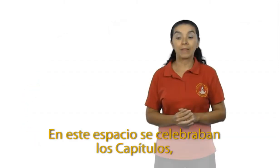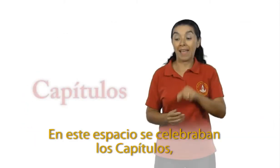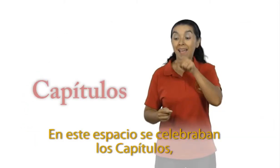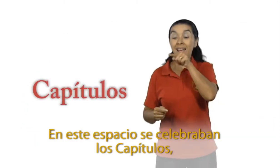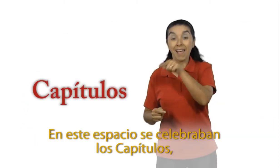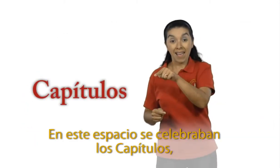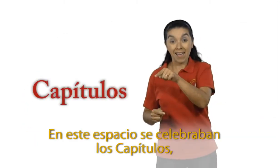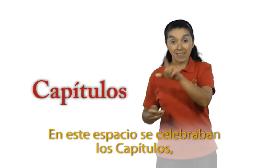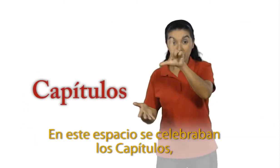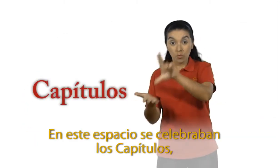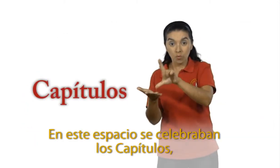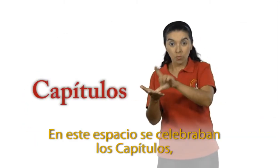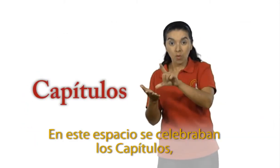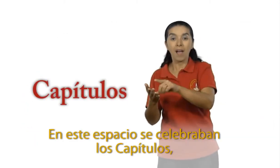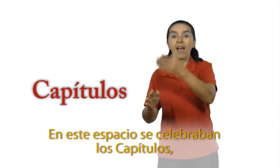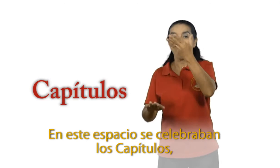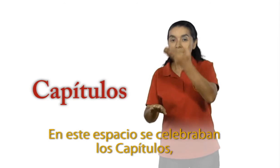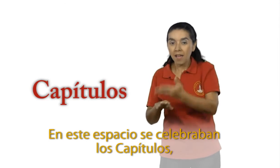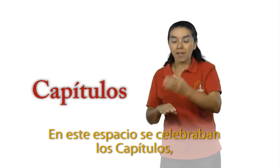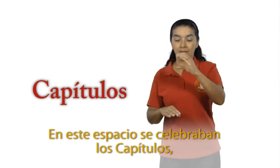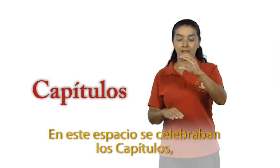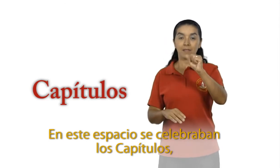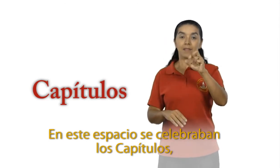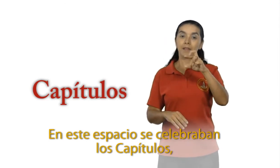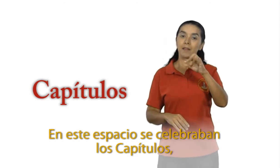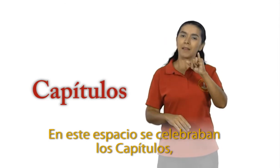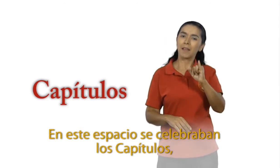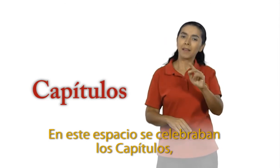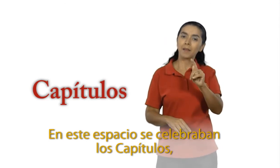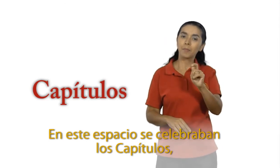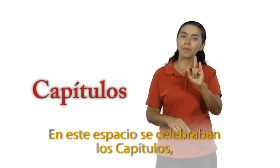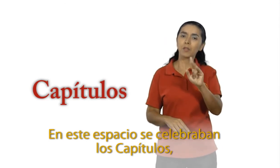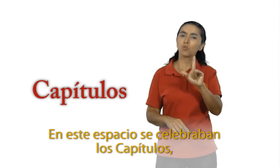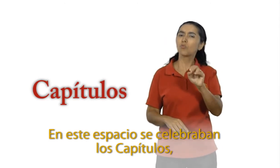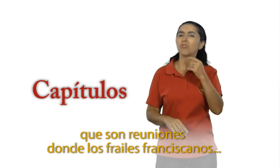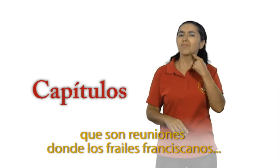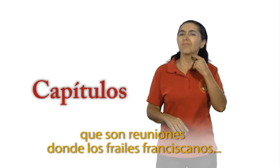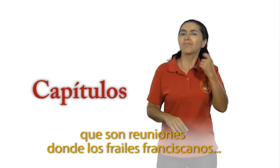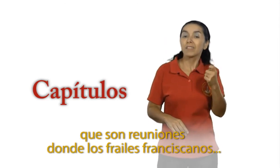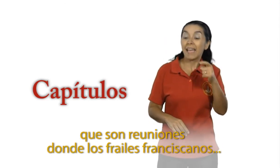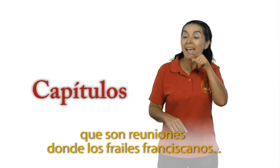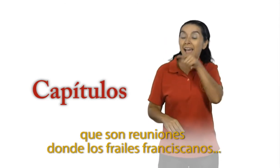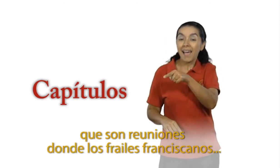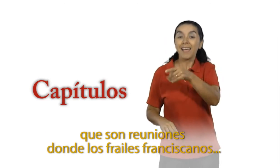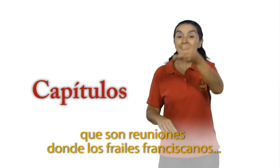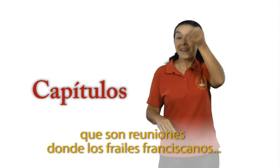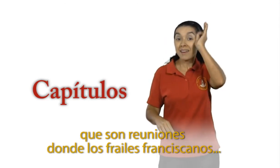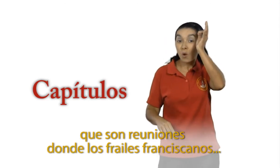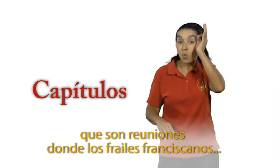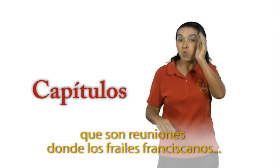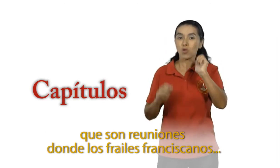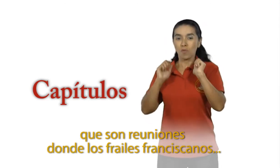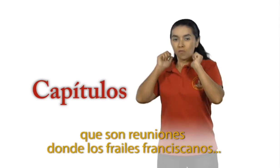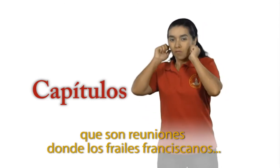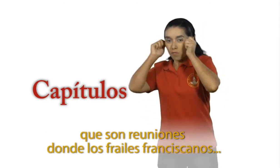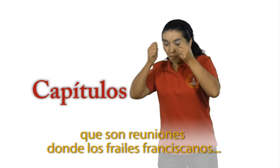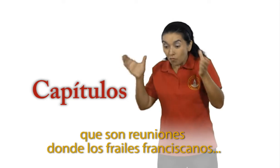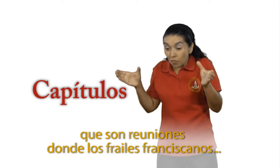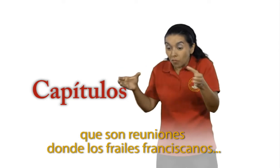En este espacio se celebraban los Capítulos, que son reuniones donde los frailes franciscanos